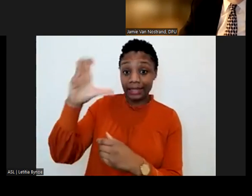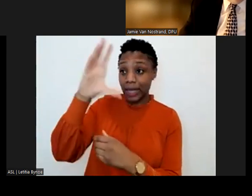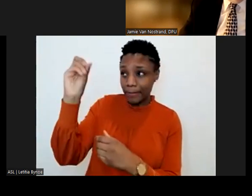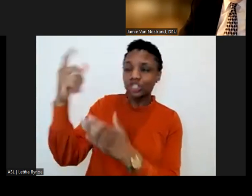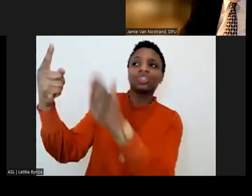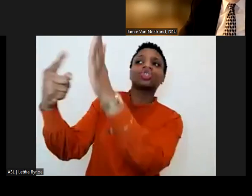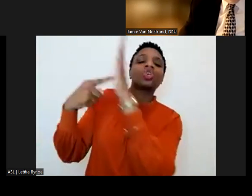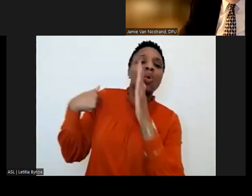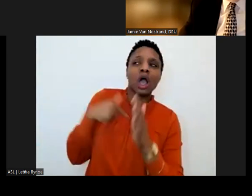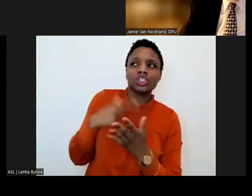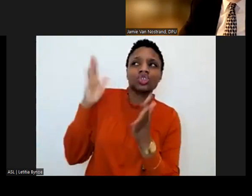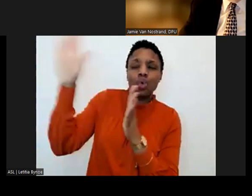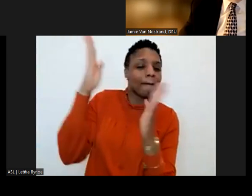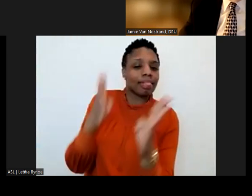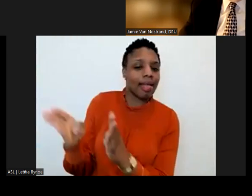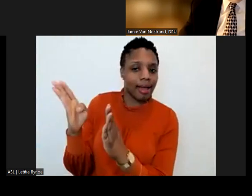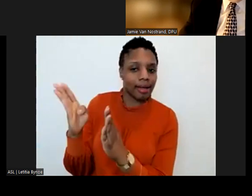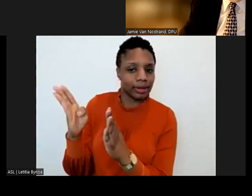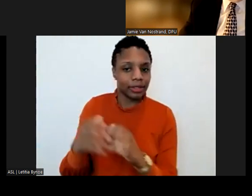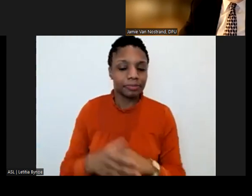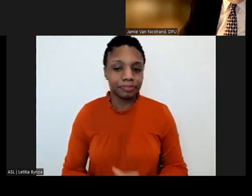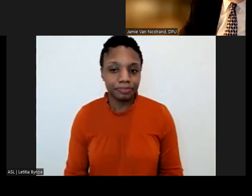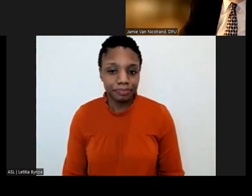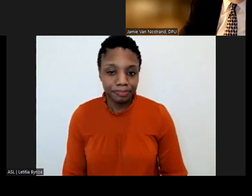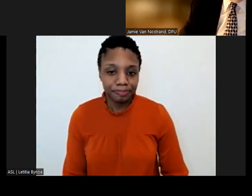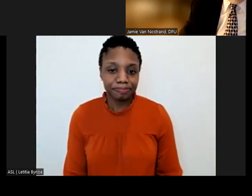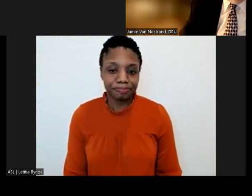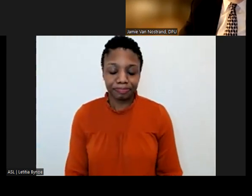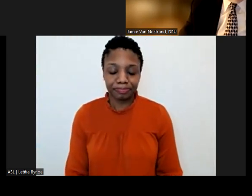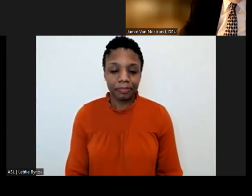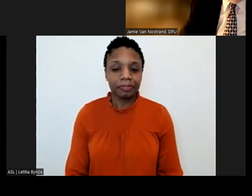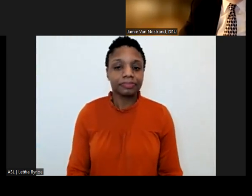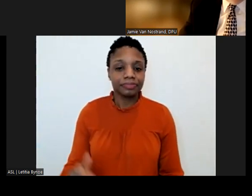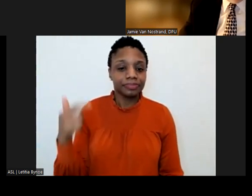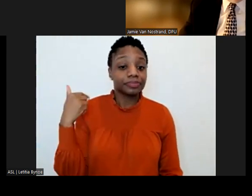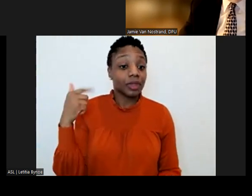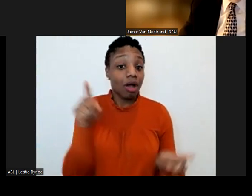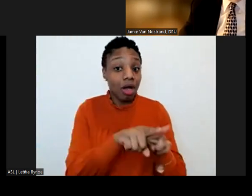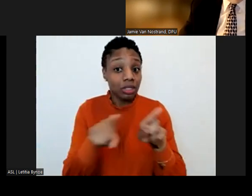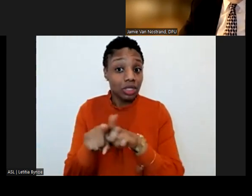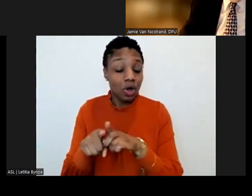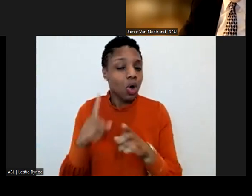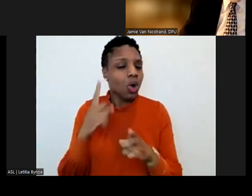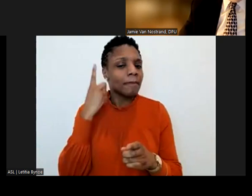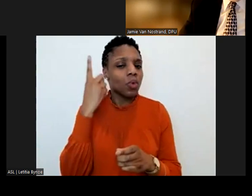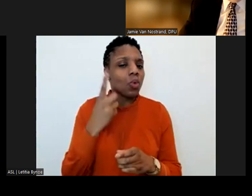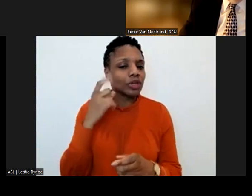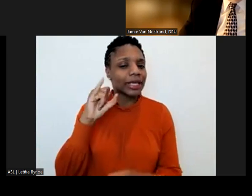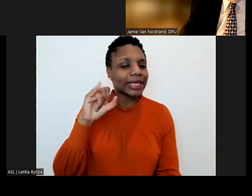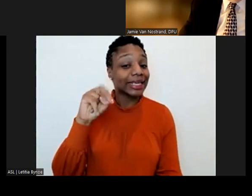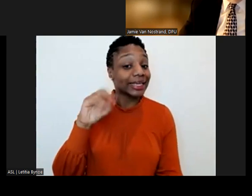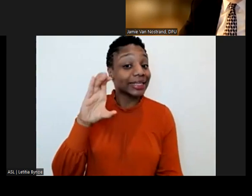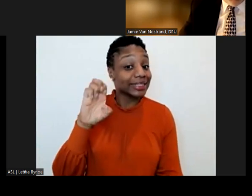e donde nos muestren esas compañías Cómo van a llegar a ello y la otra cosa es hay